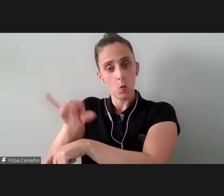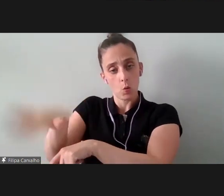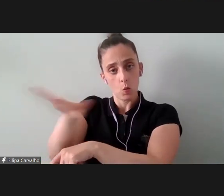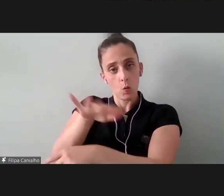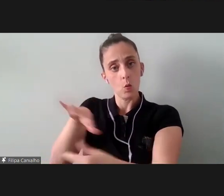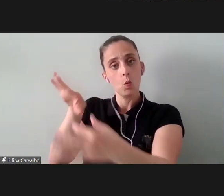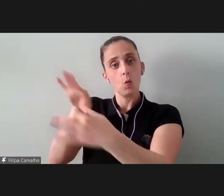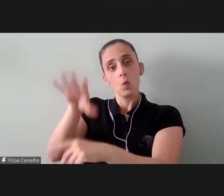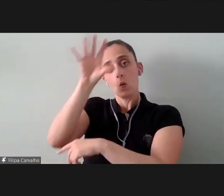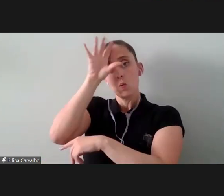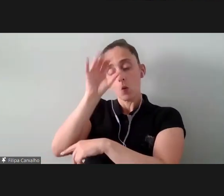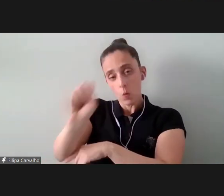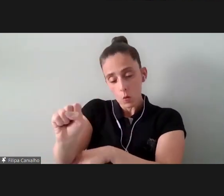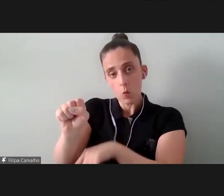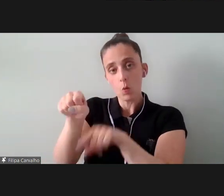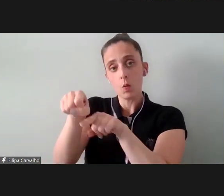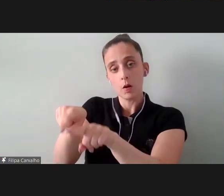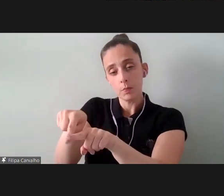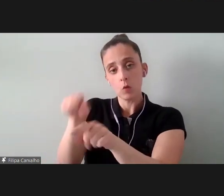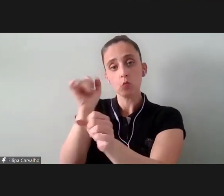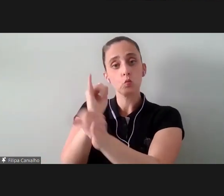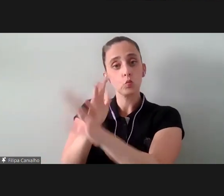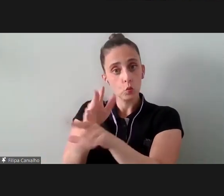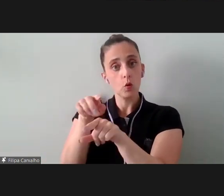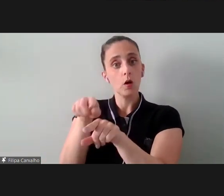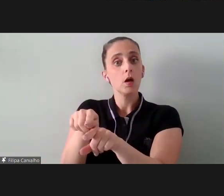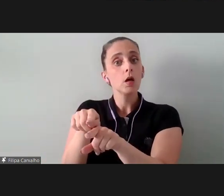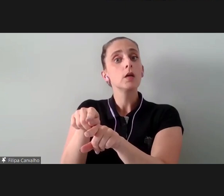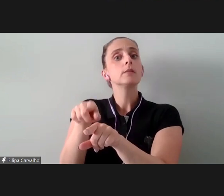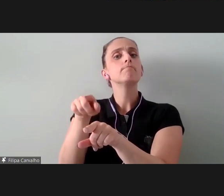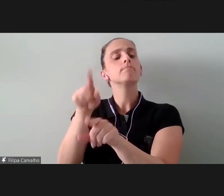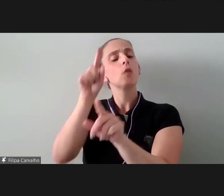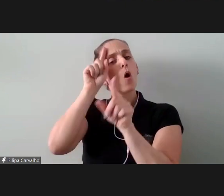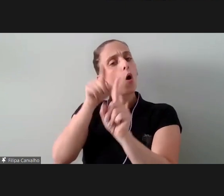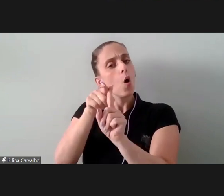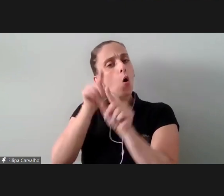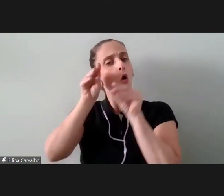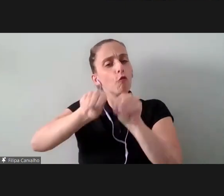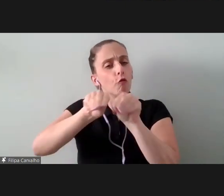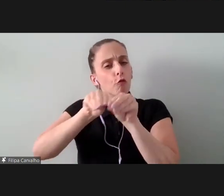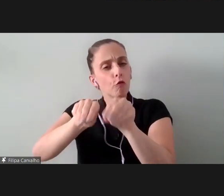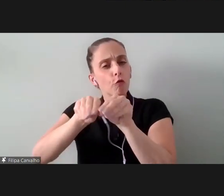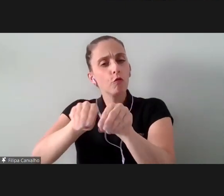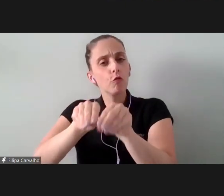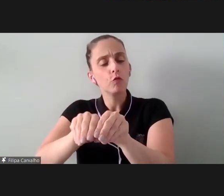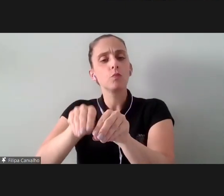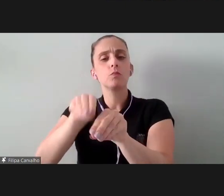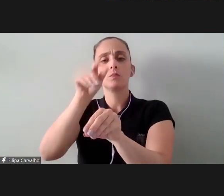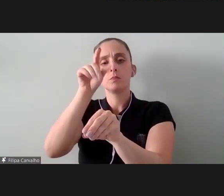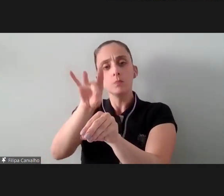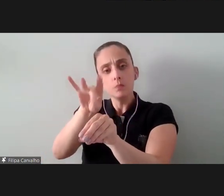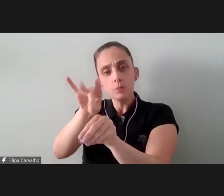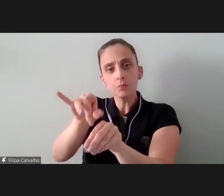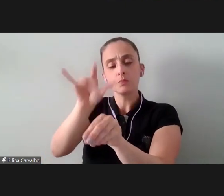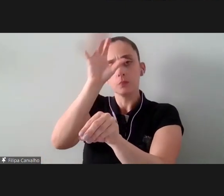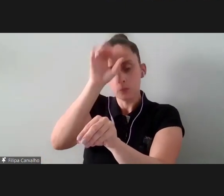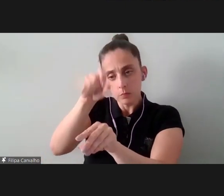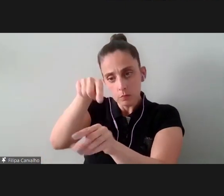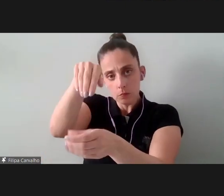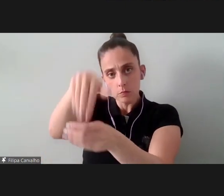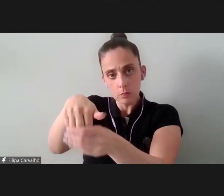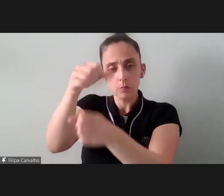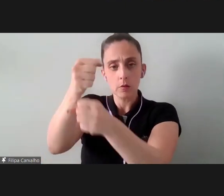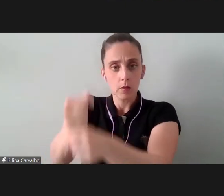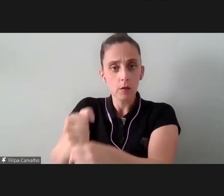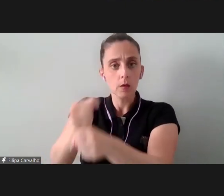Ministério da Administração do Território, que tinha a necessidade ou a missão de formar os quadros da administração local, governos provinciais e